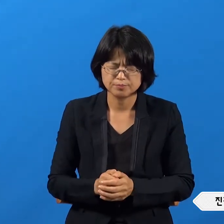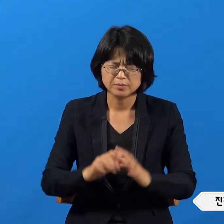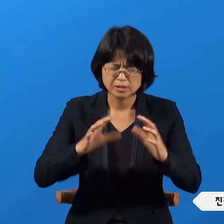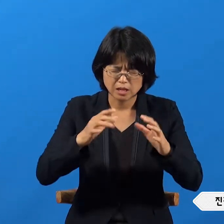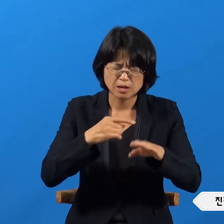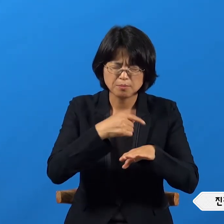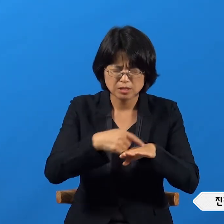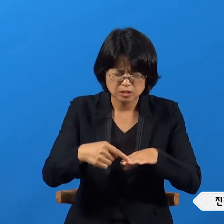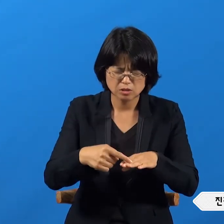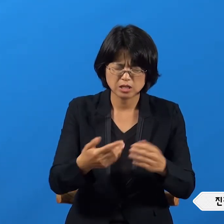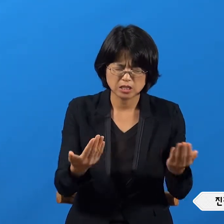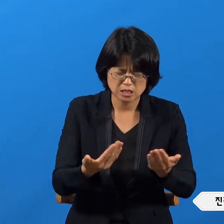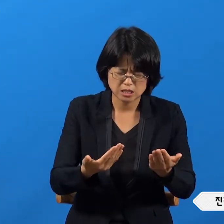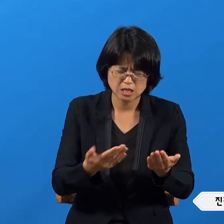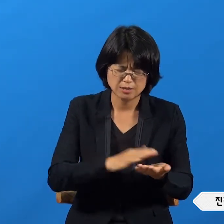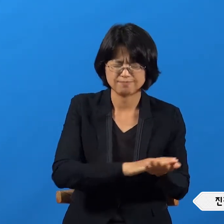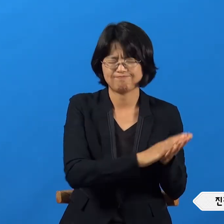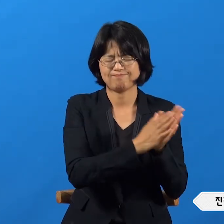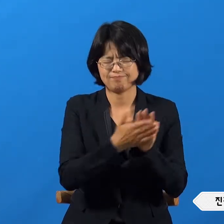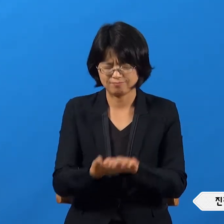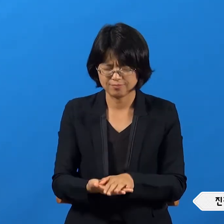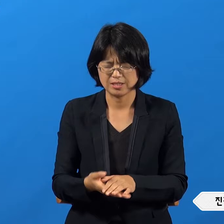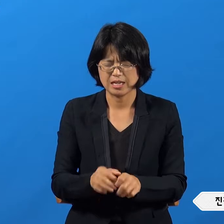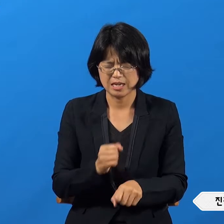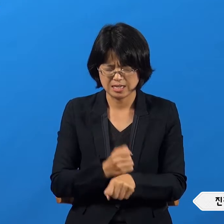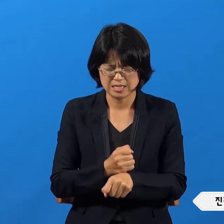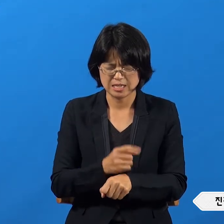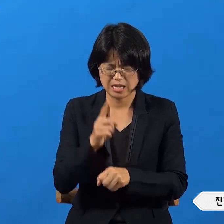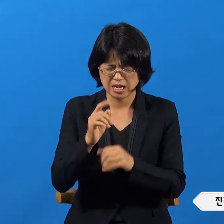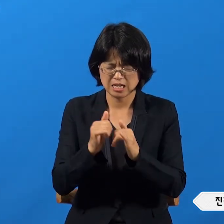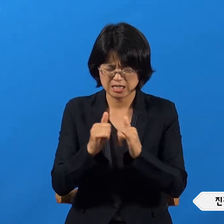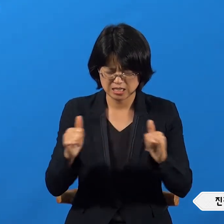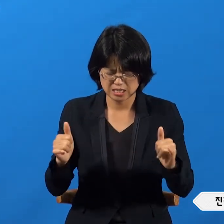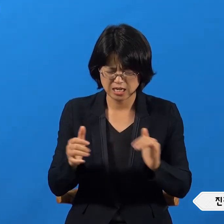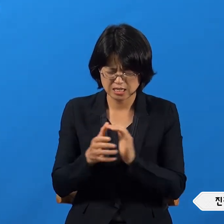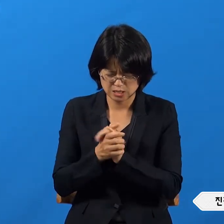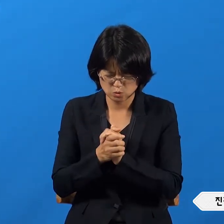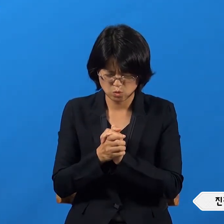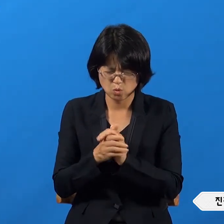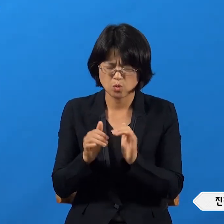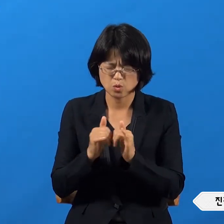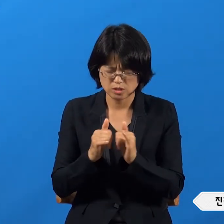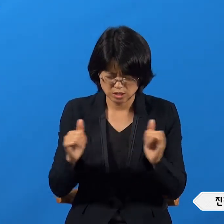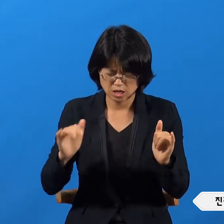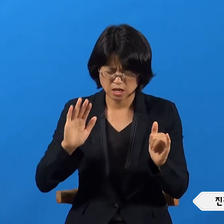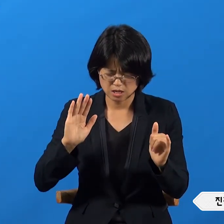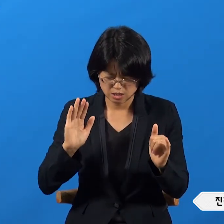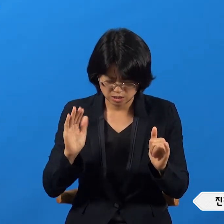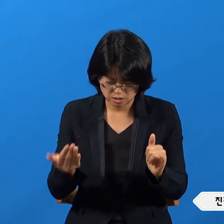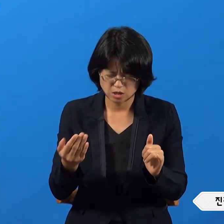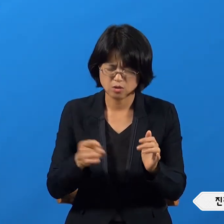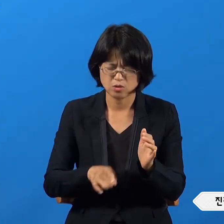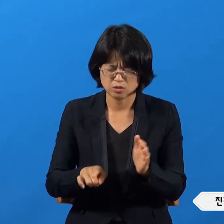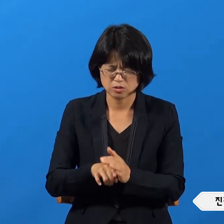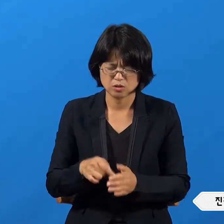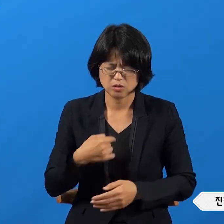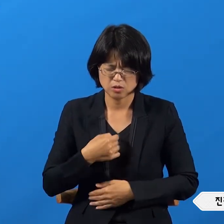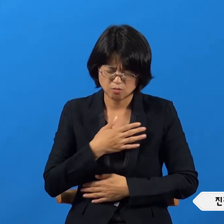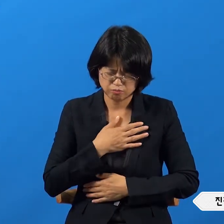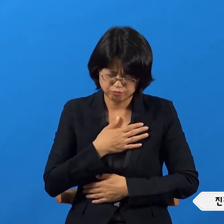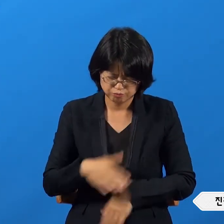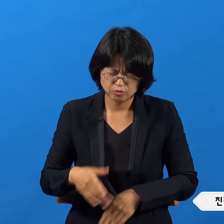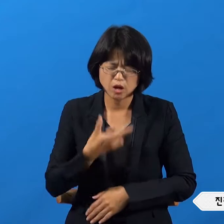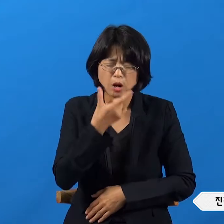한 사람의 중보자가 되도록, 연약하지만 그 연약한 기도를 통해서